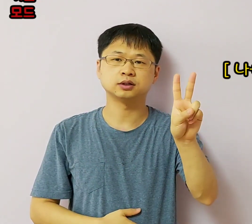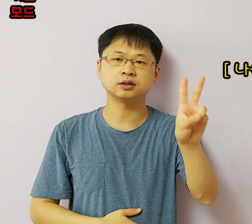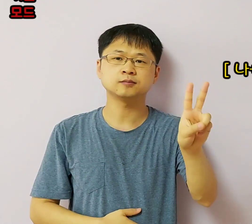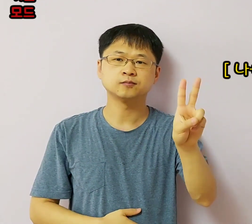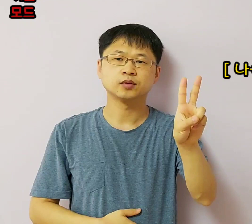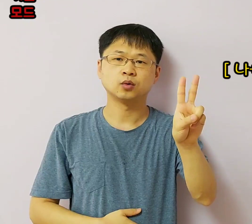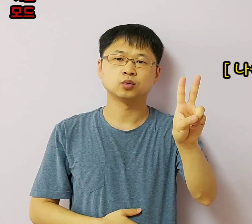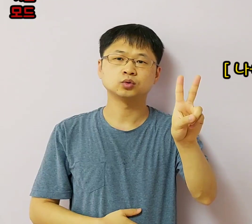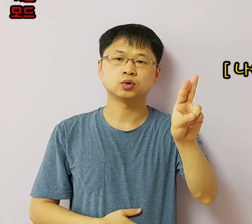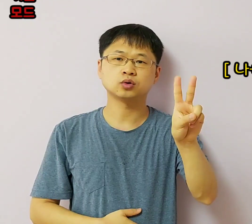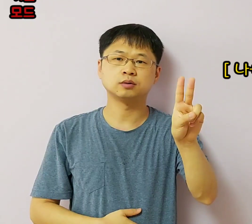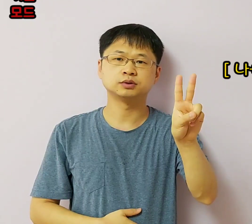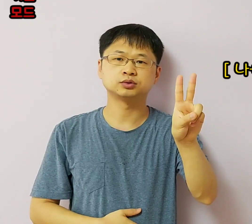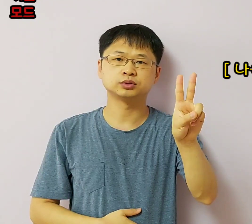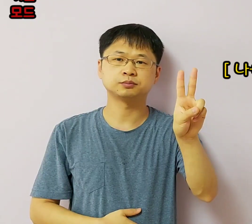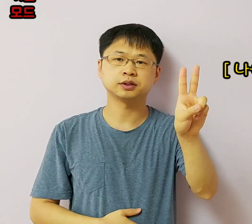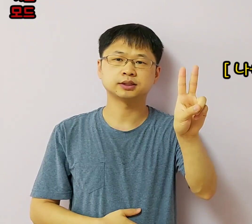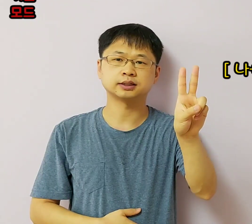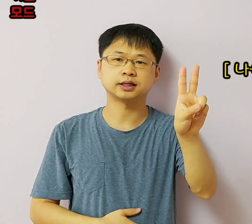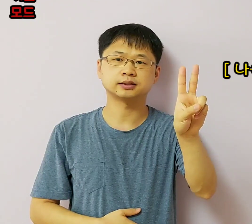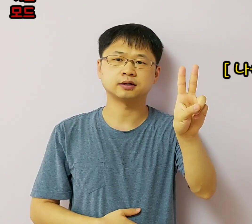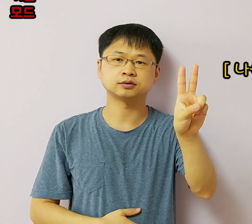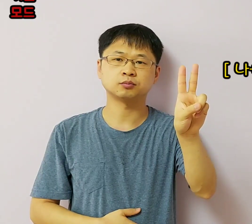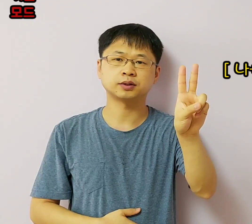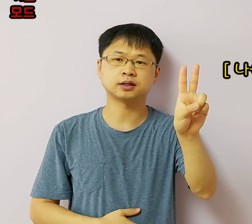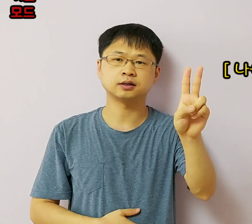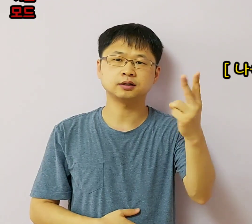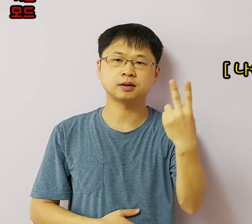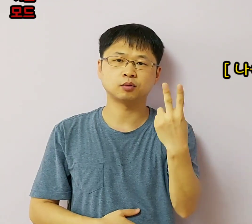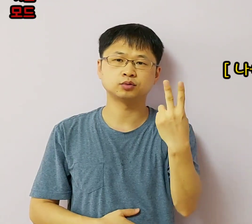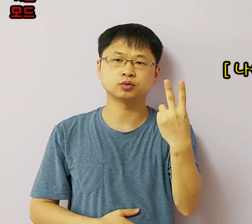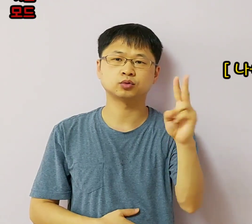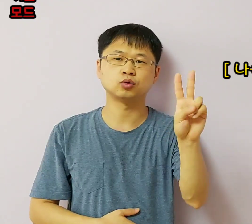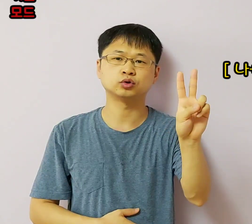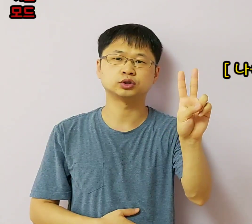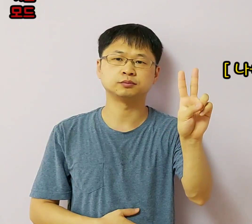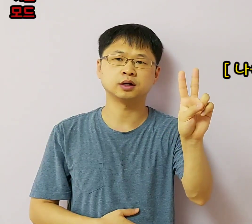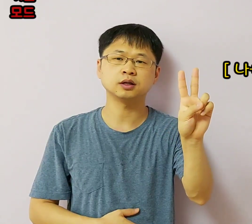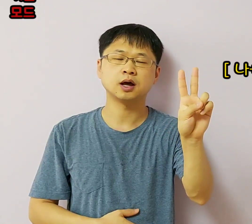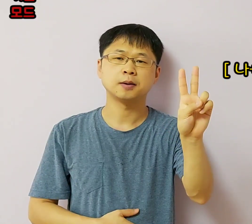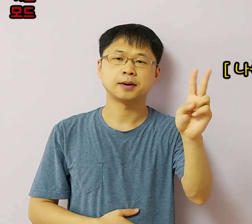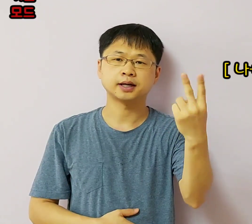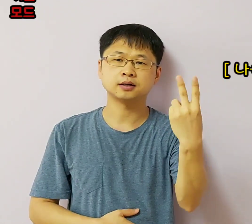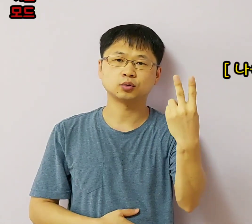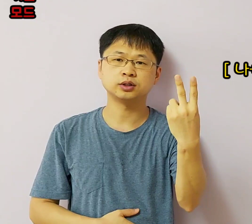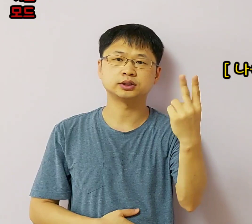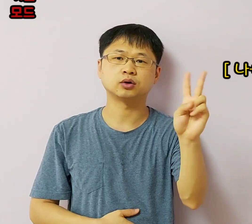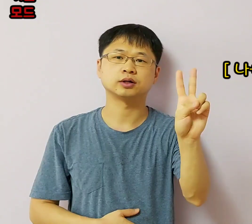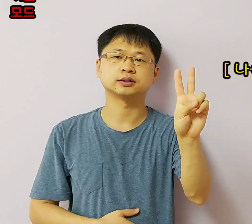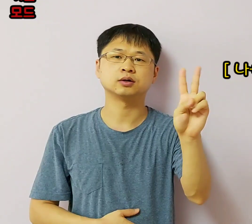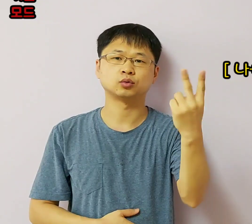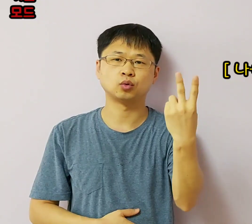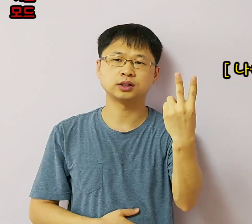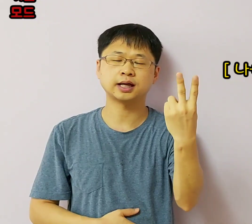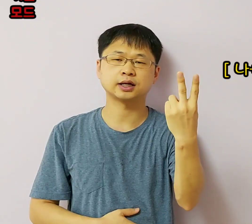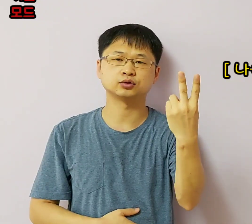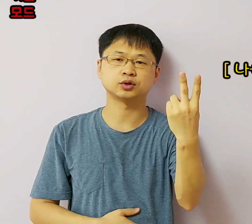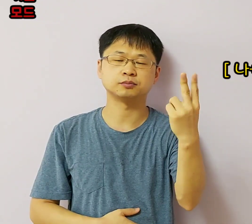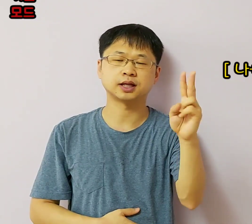수어는 오른손 검지 중지 편 상태에서 손바닥을 내 몸쪽으로 돌려주시면 방향을 돌리죠. 그래서 돌다라는